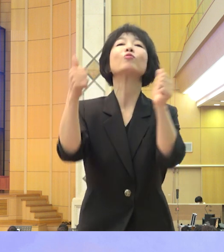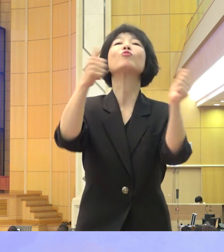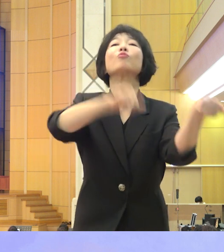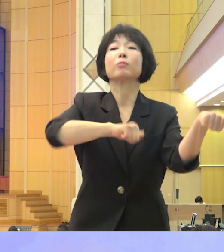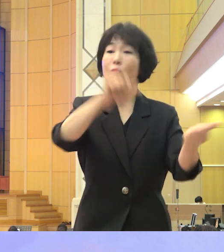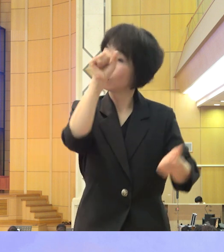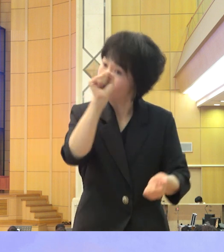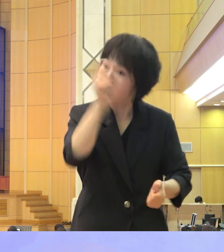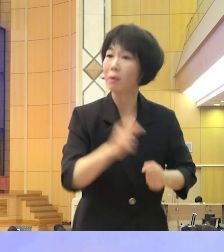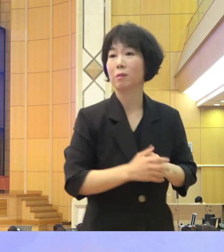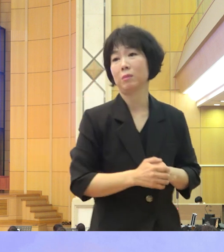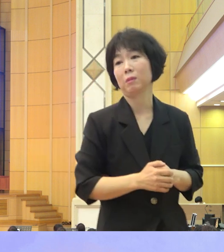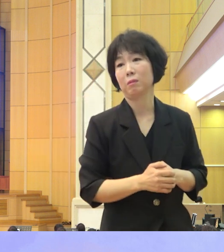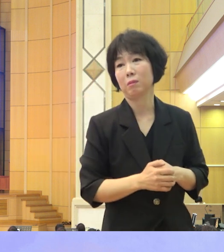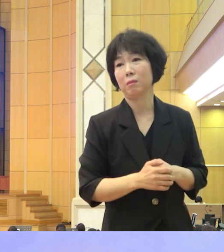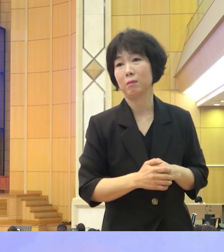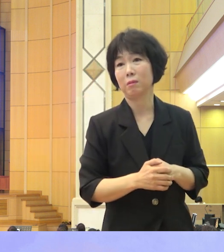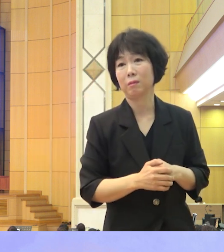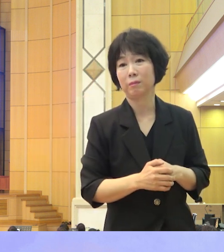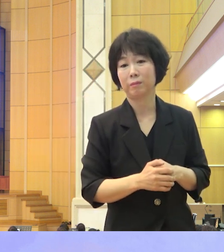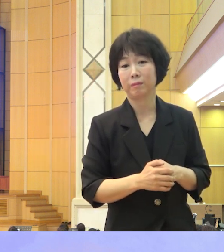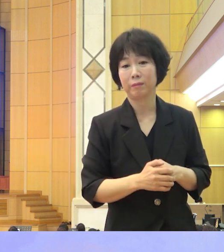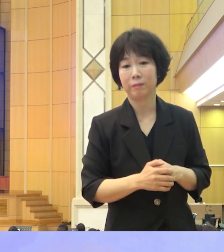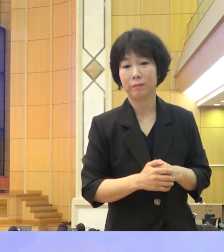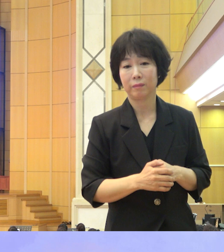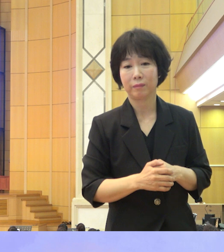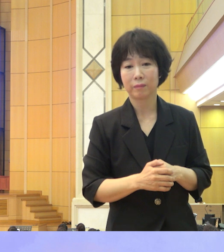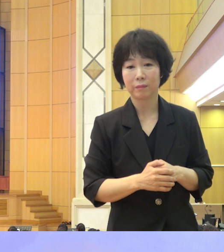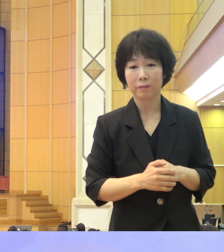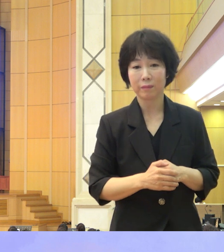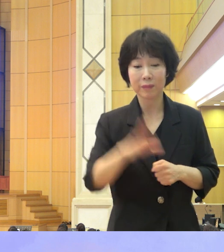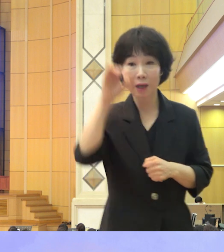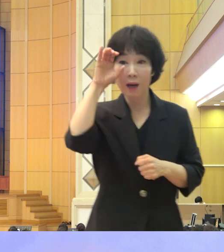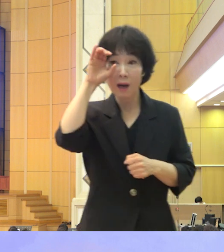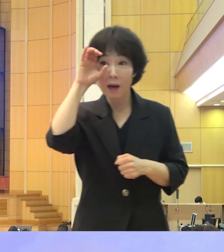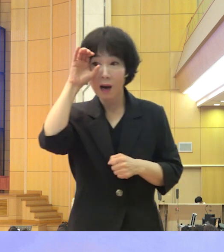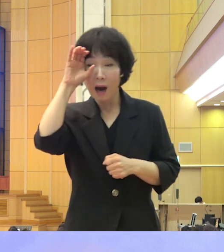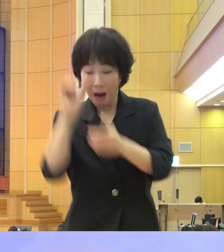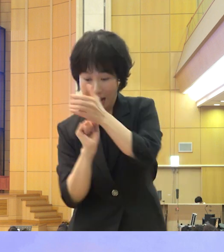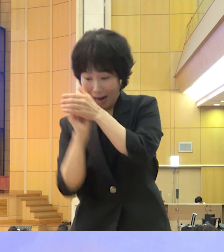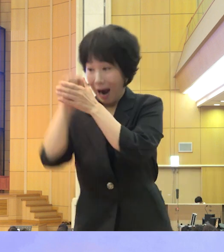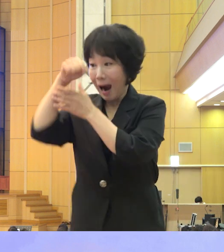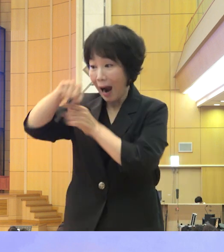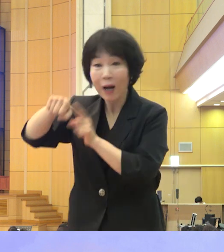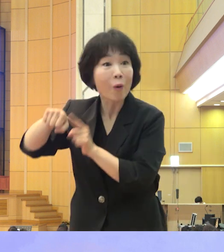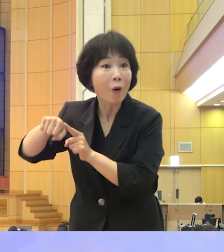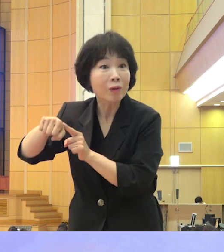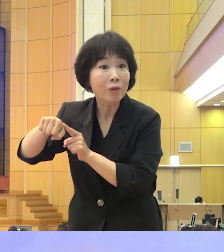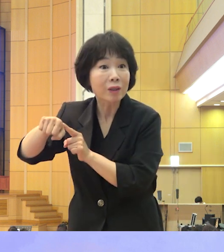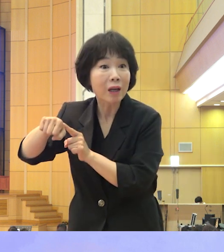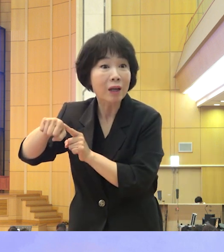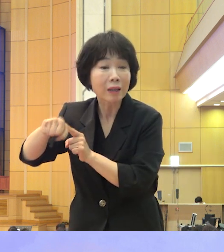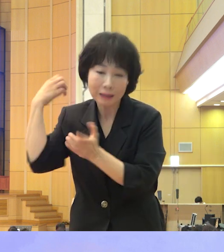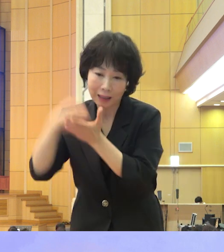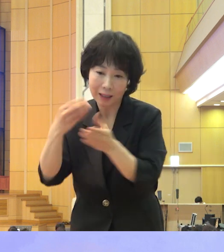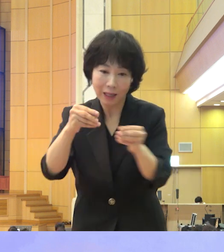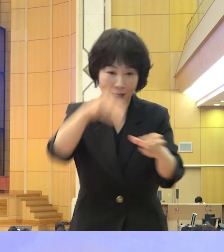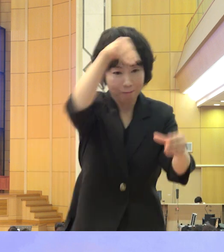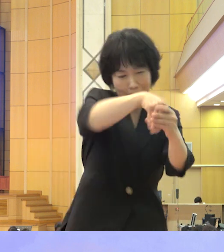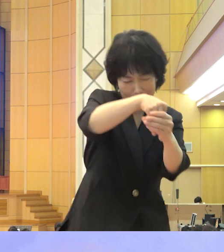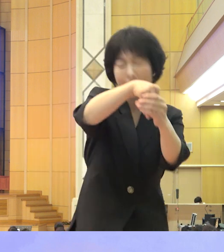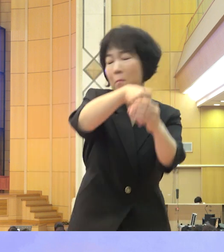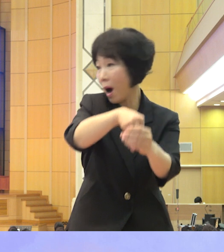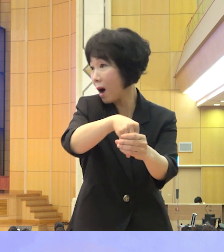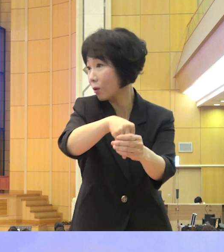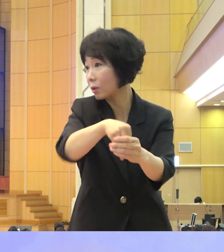죽정이는요 그냥 죽는 거예요. 근데 알곡은요 죽으면 싹나서 사는 거예요. 똑같이 죽는 것